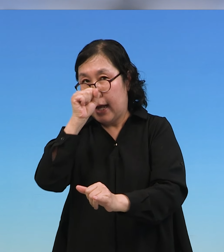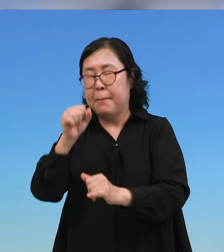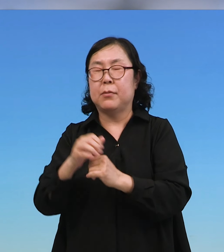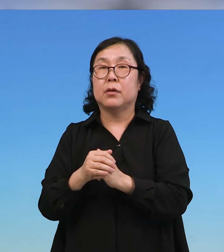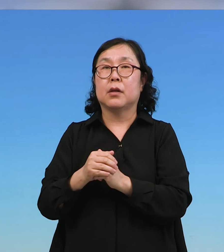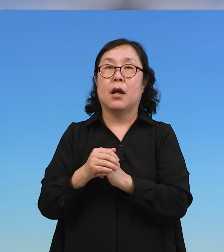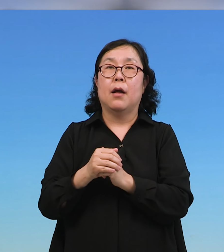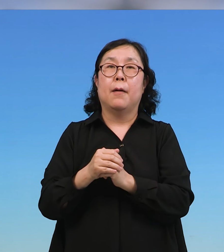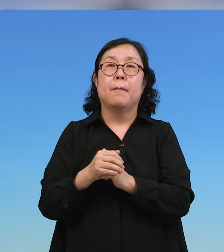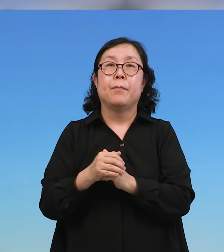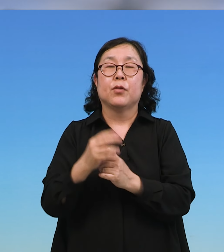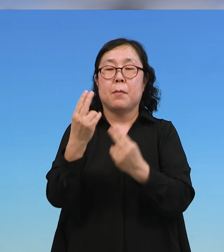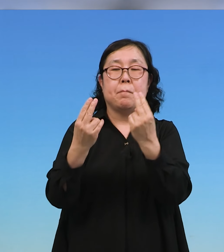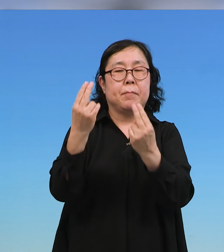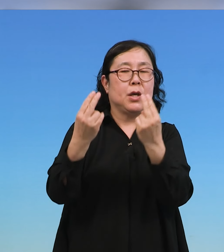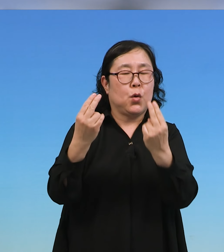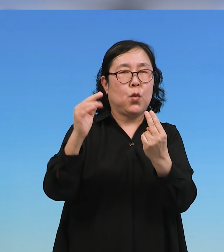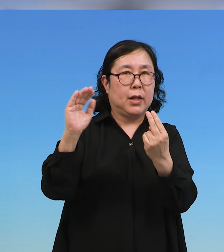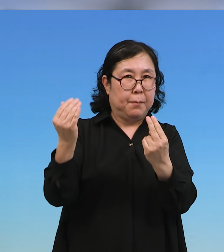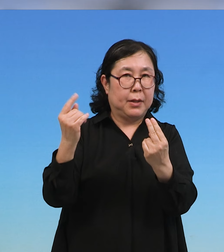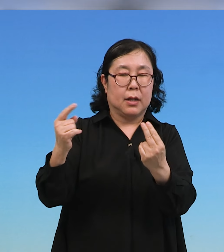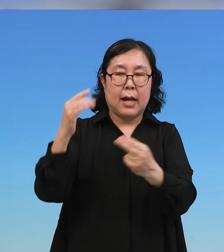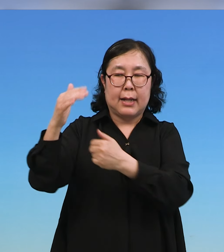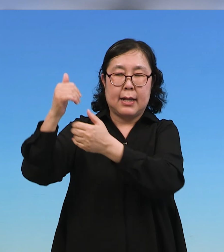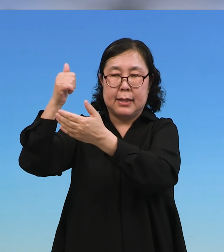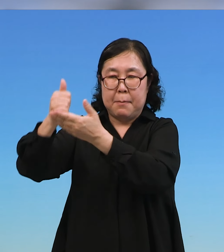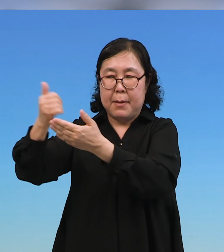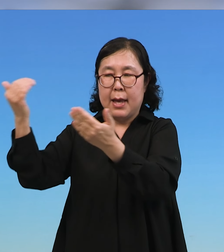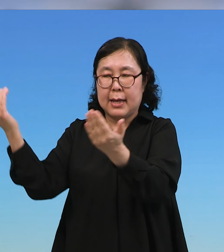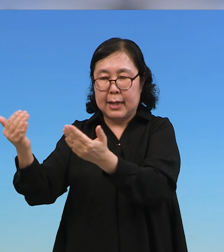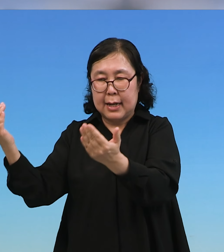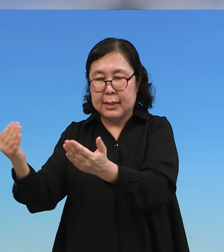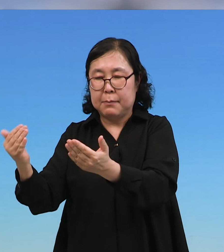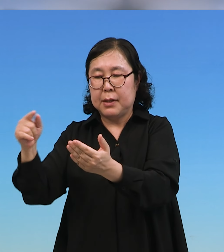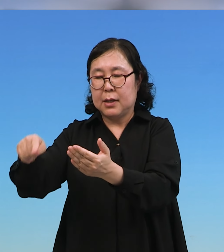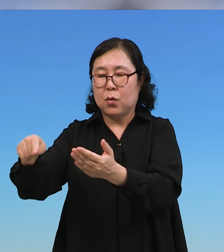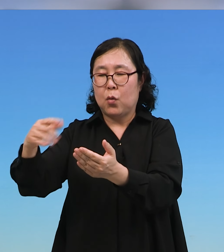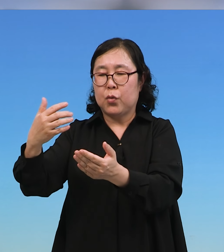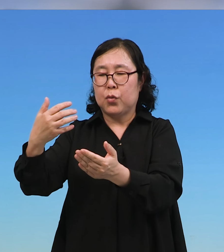물론 있었겠지만 하나님의 일하심이었습니다. 역사하심.